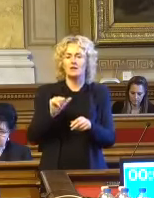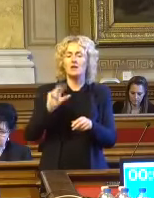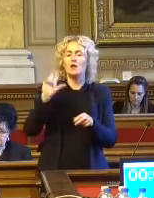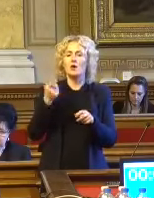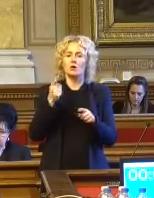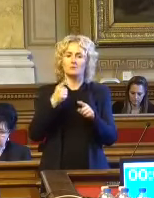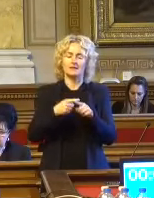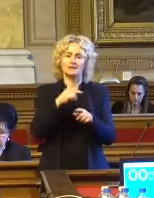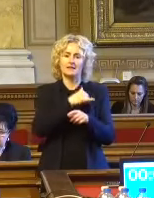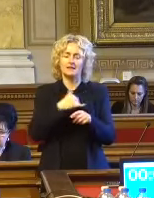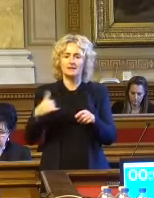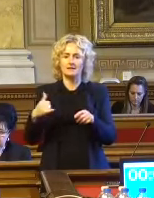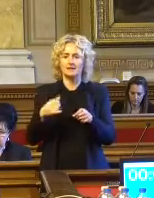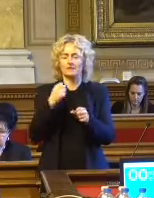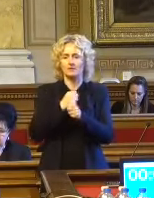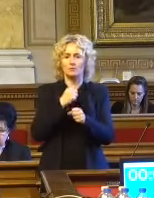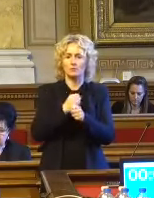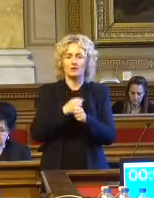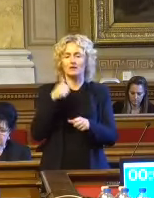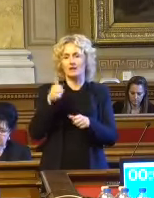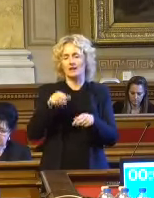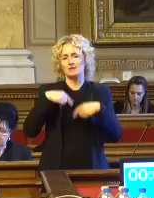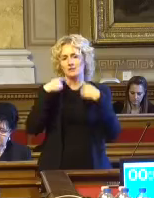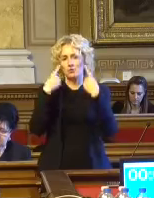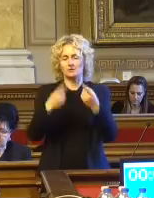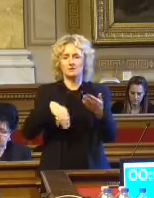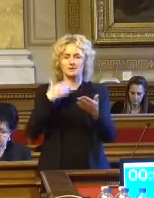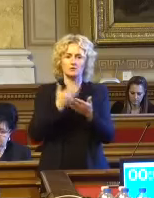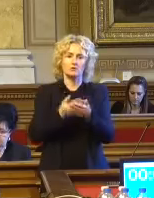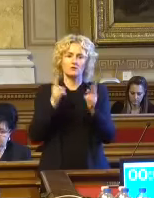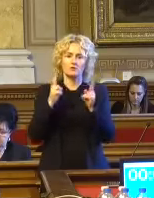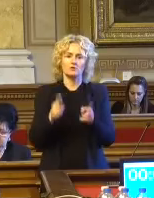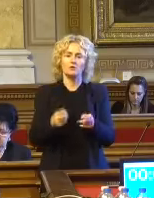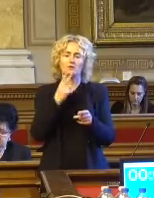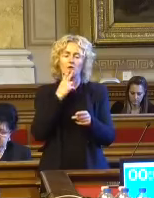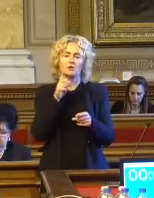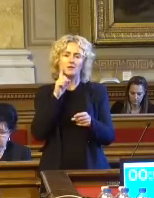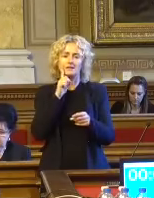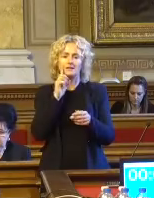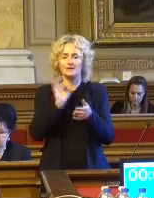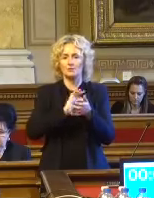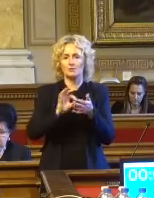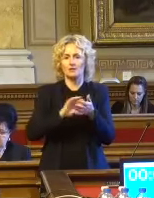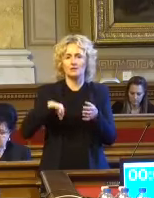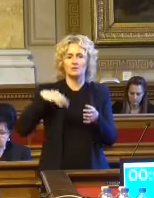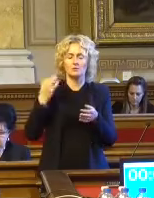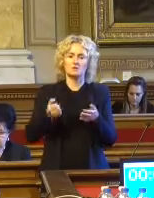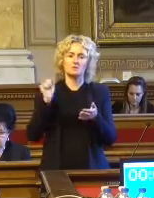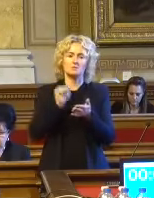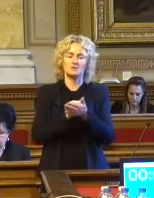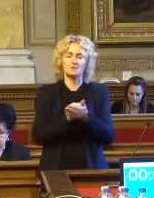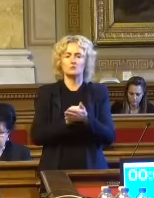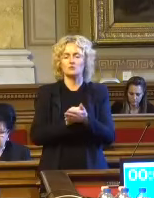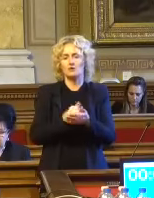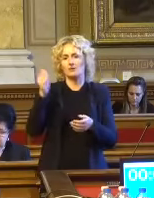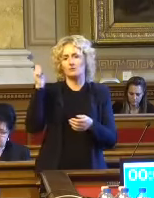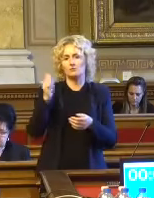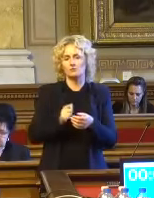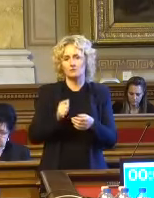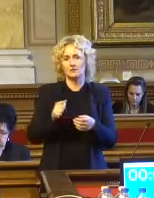van egy darab határozatjavaslatunk. Felkérem dr. Varga Ildikó jegyzőasszonyt, hogy ismertesse a bizottságok döntését. Majd